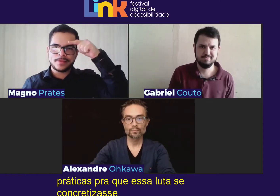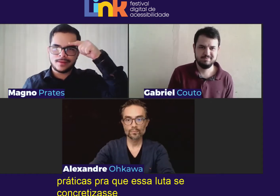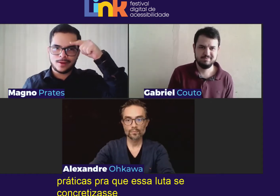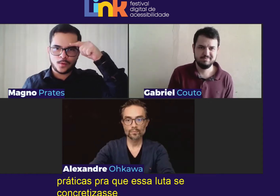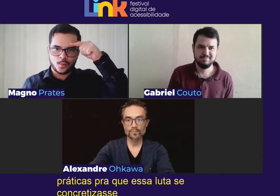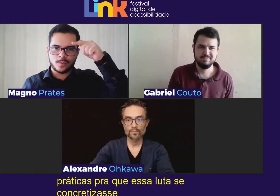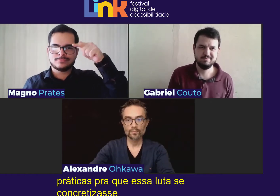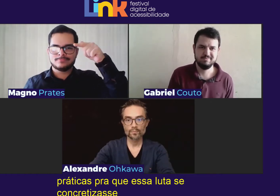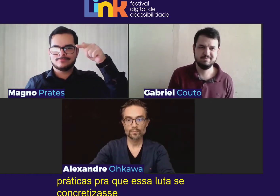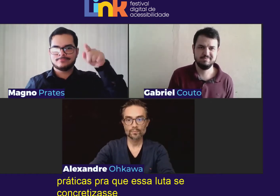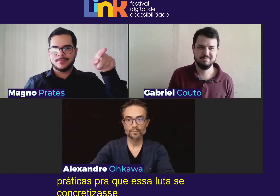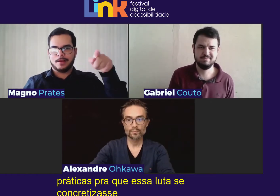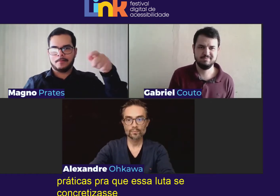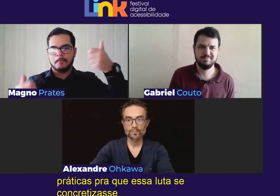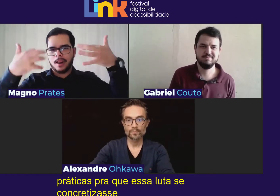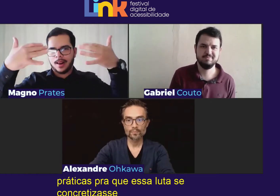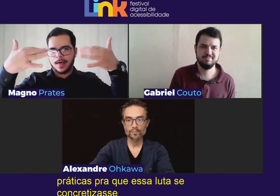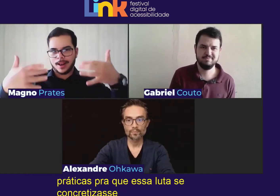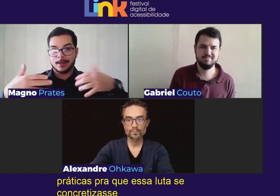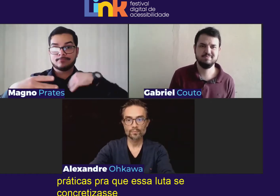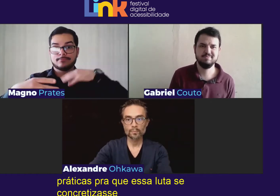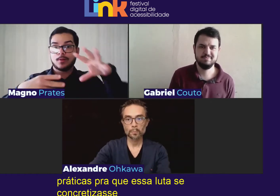Apenas completando o que o Gabriel explicou,